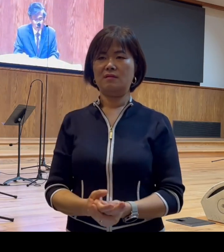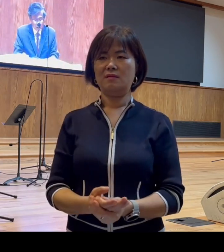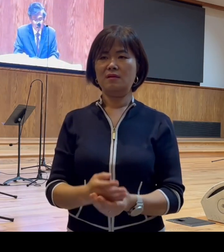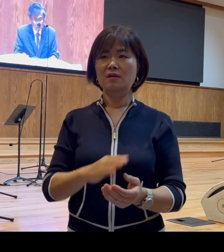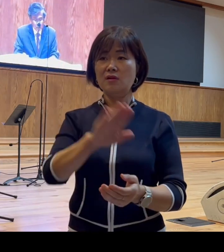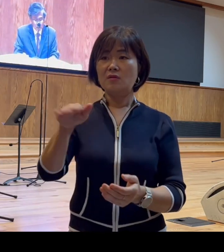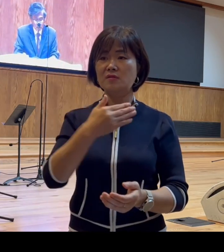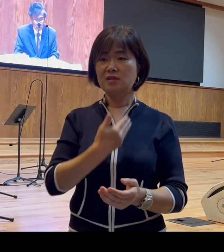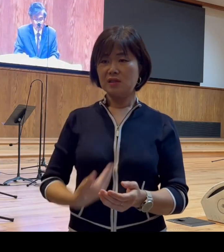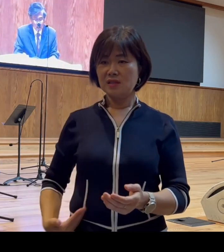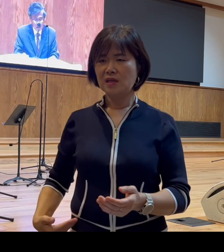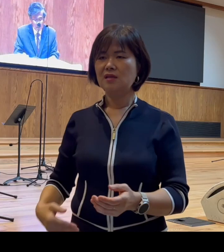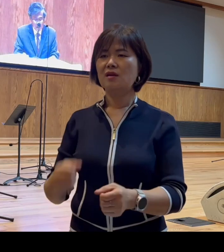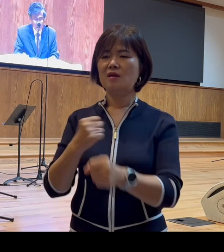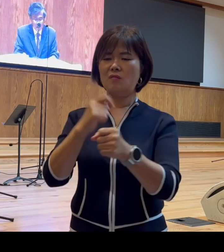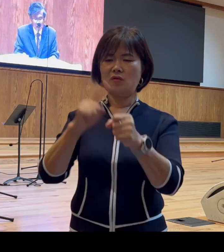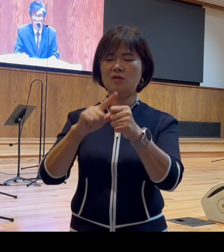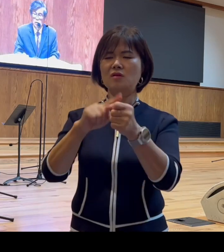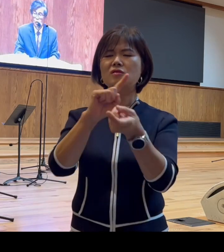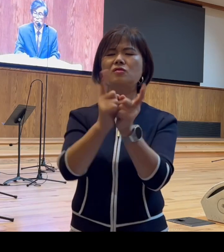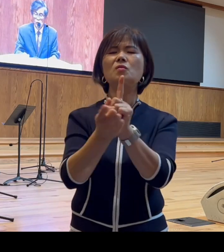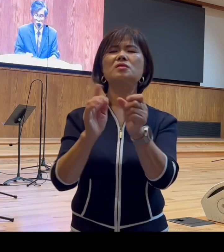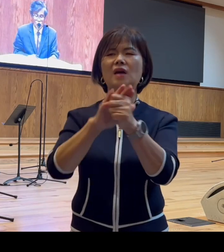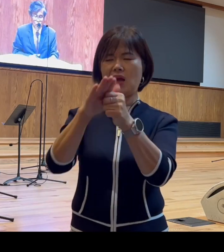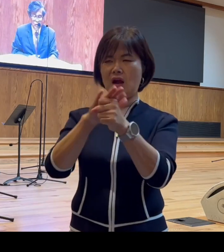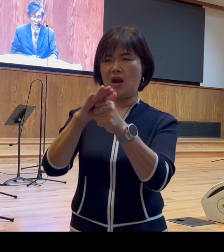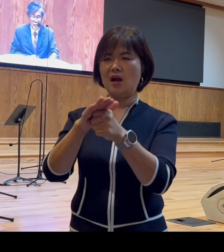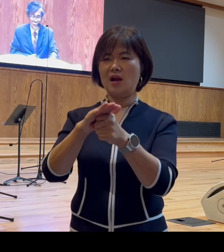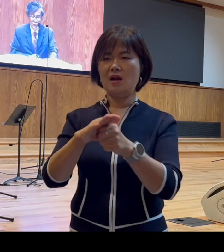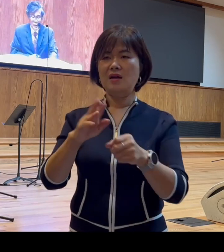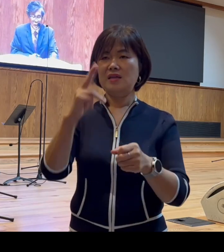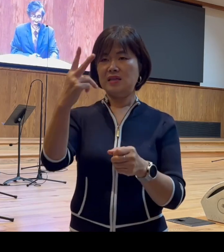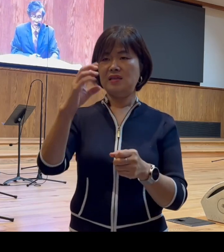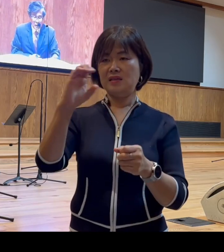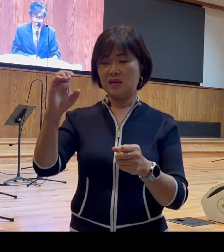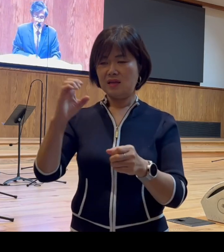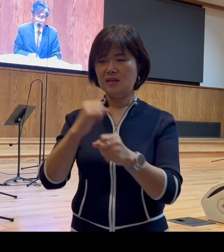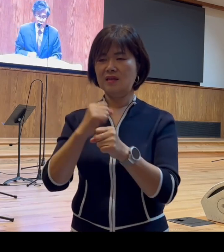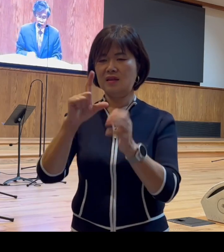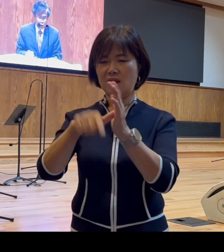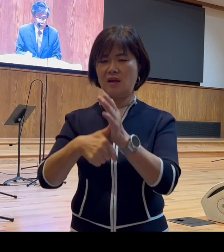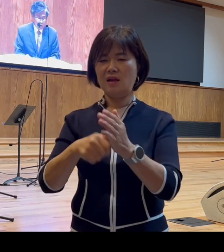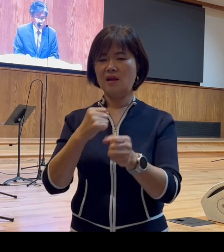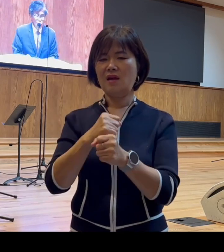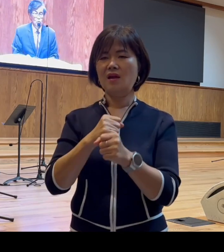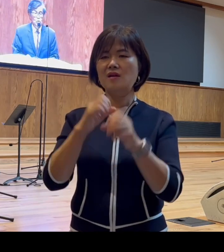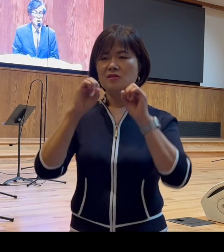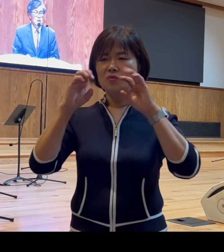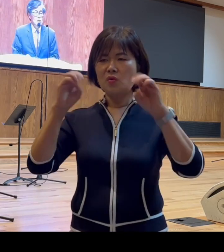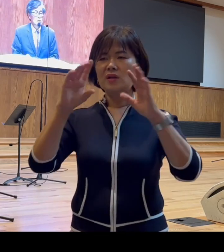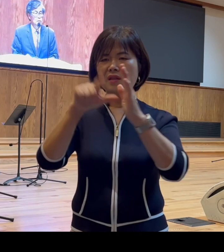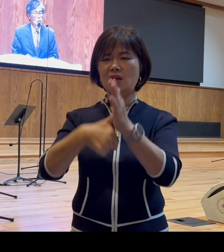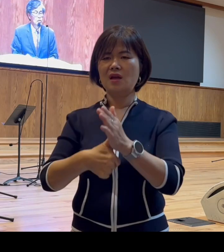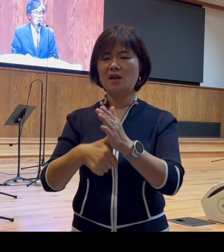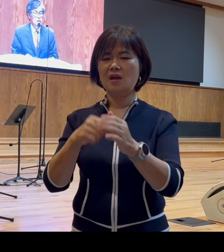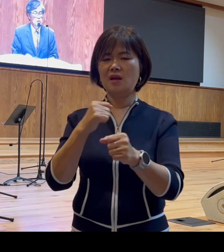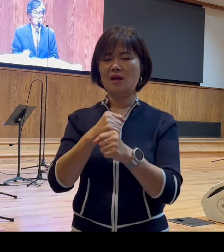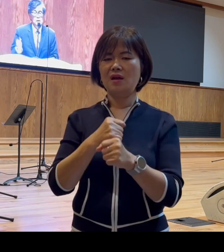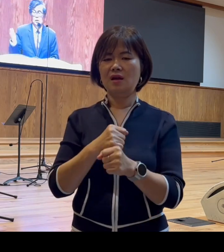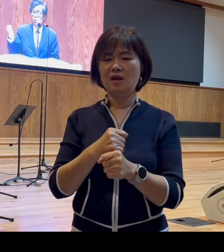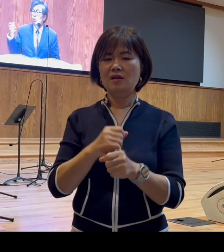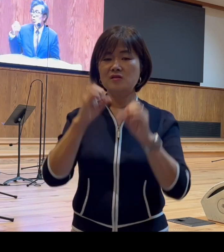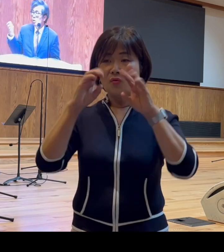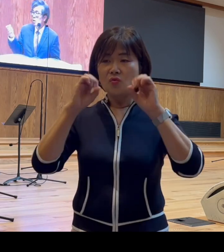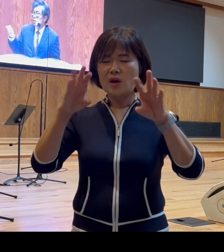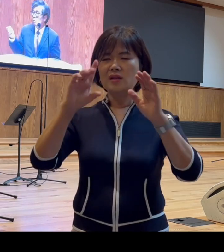여러분, 제자도의 핵심 표지는 서로 사랑입니다. 2세기 터툴리안 교부 때 그리스도인들이 전도할 때 공통으로 시작하는 포뮬라가